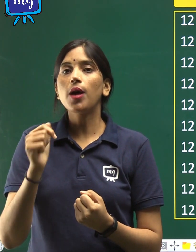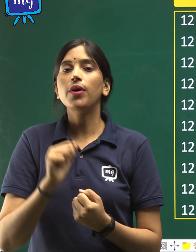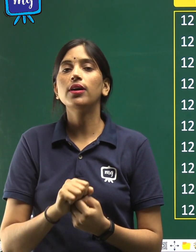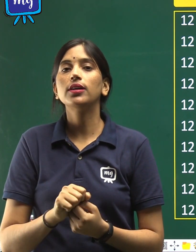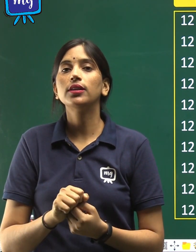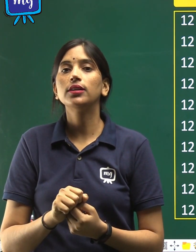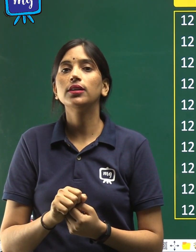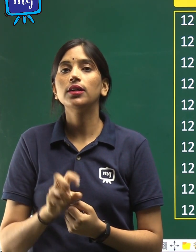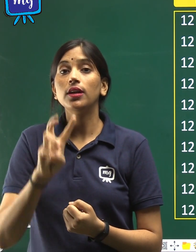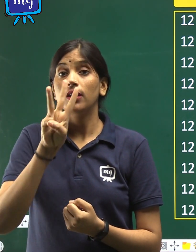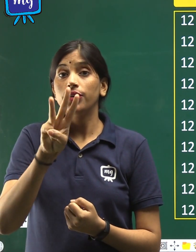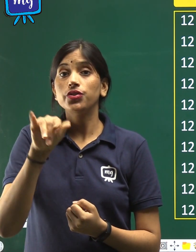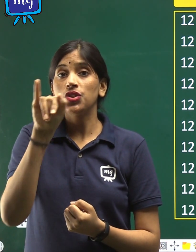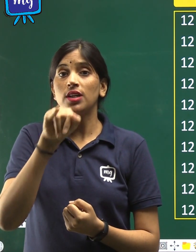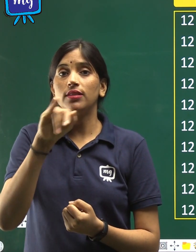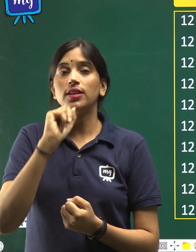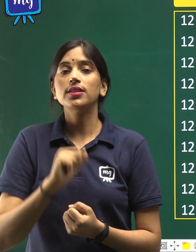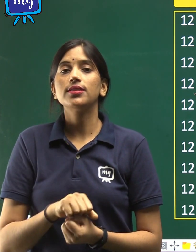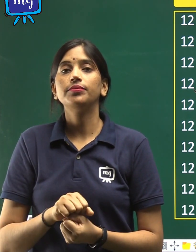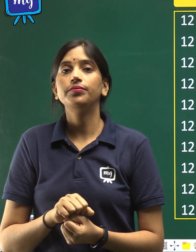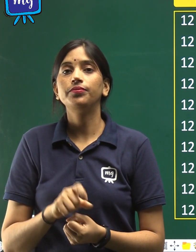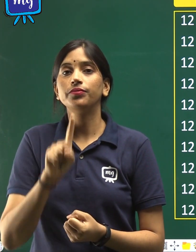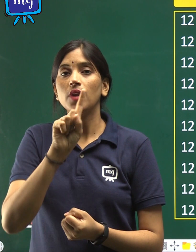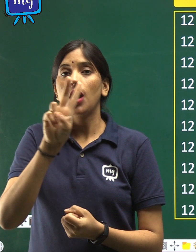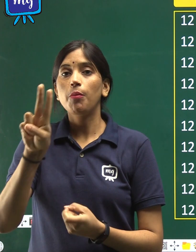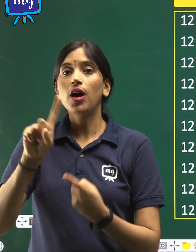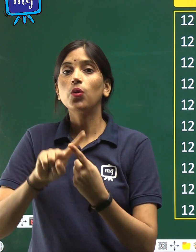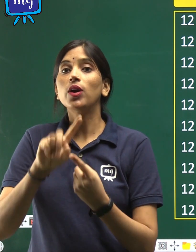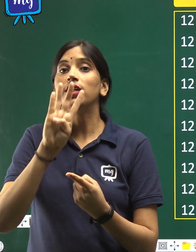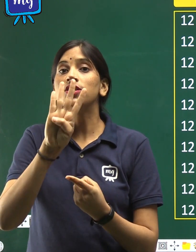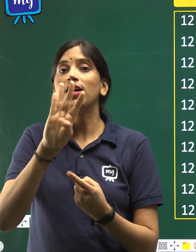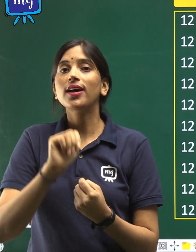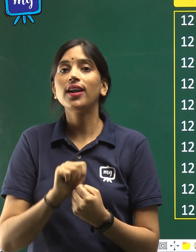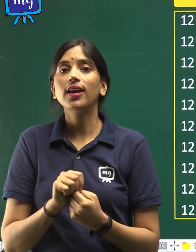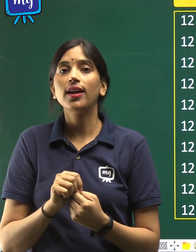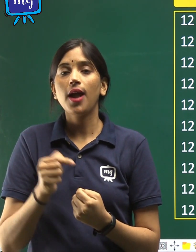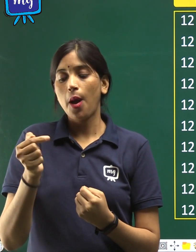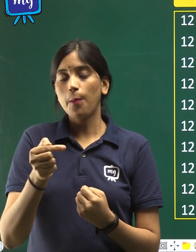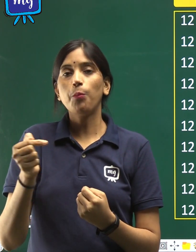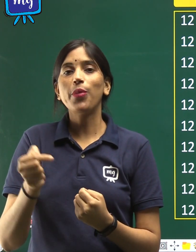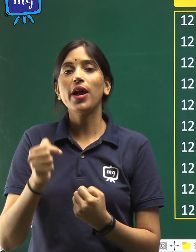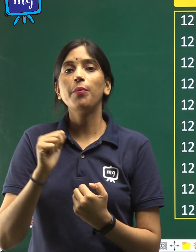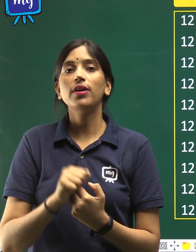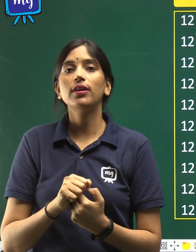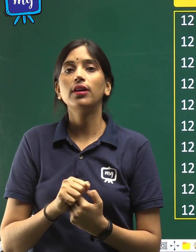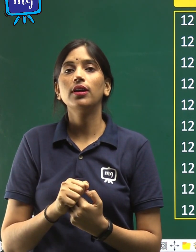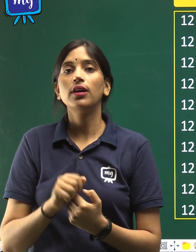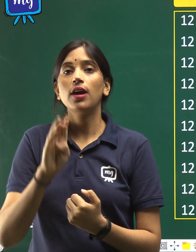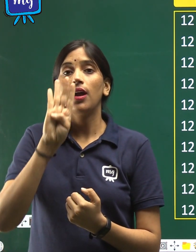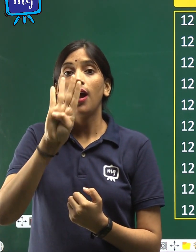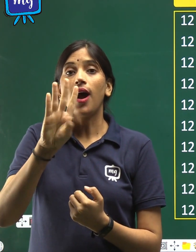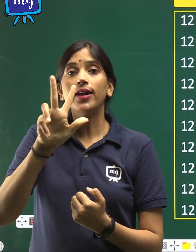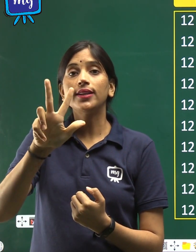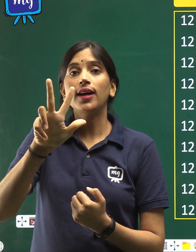बराबर 36। 12 गुणा 4 बराबर